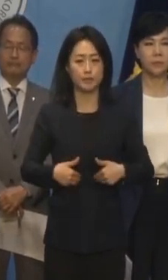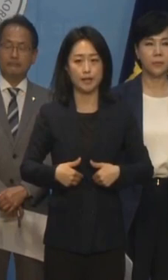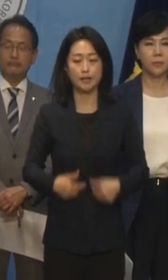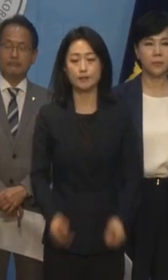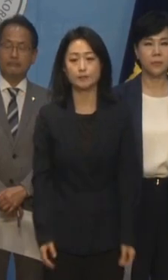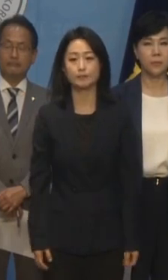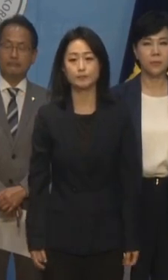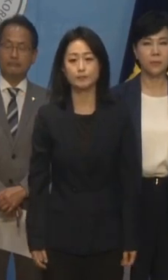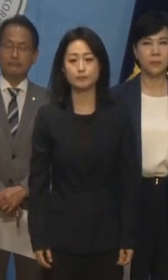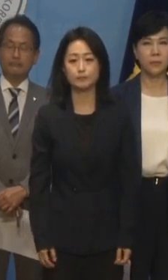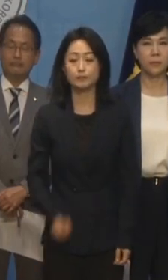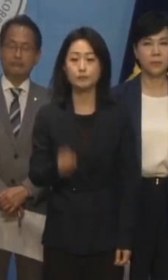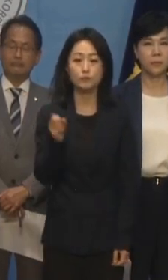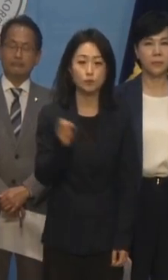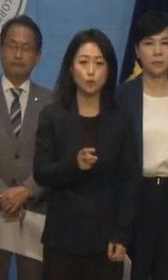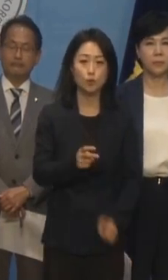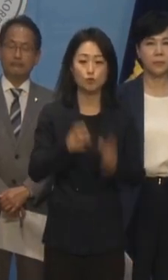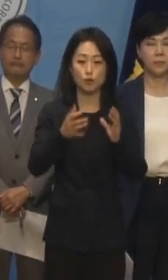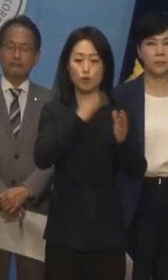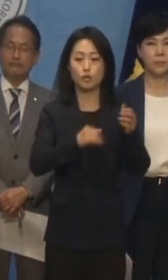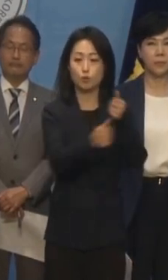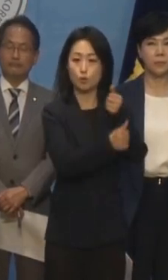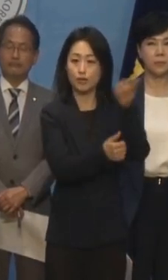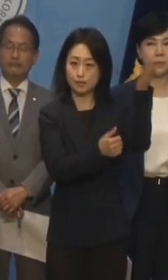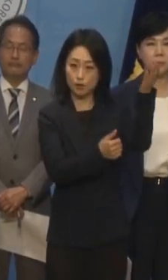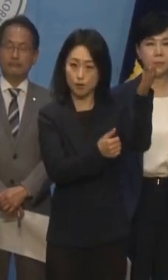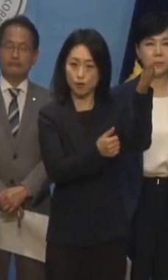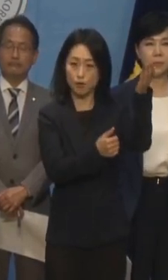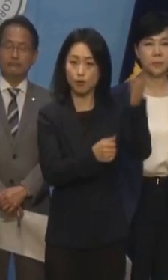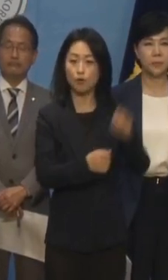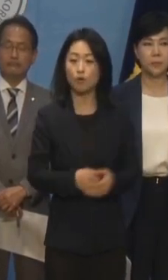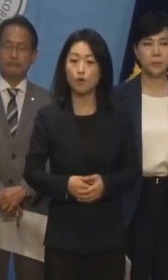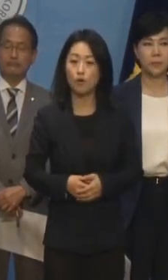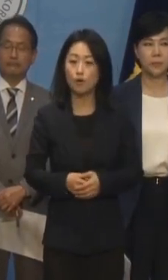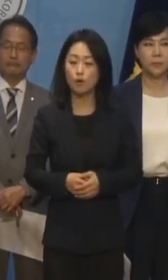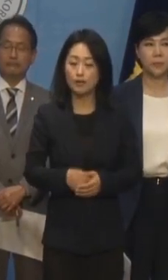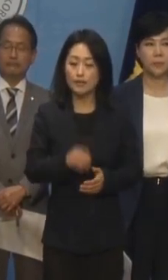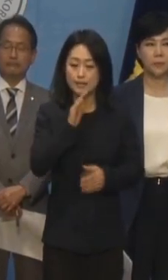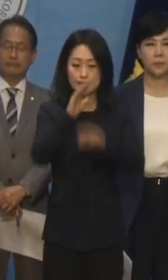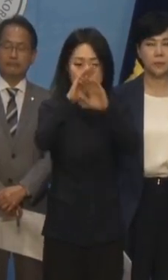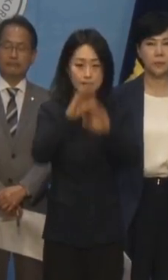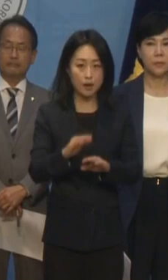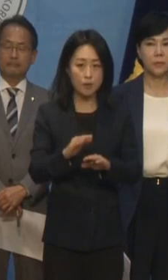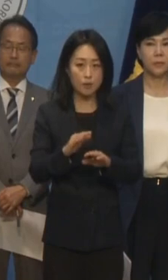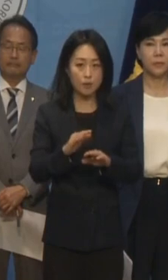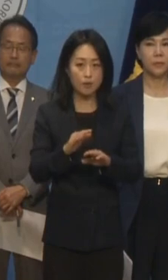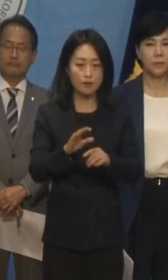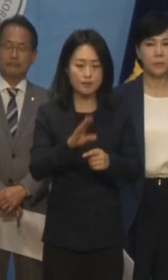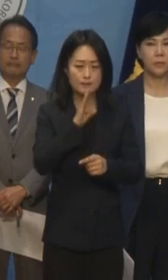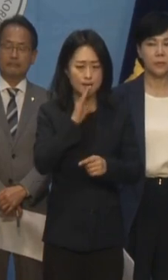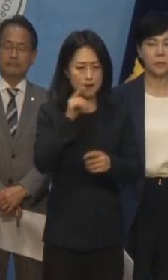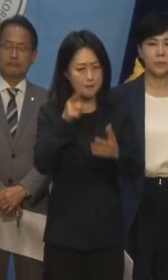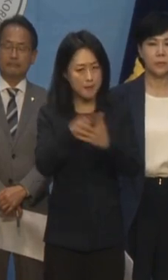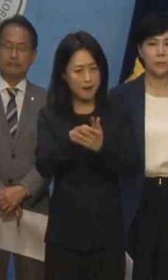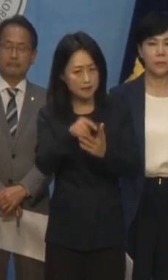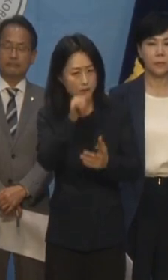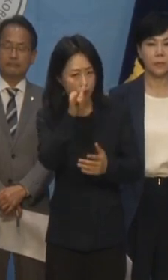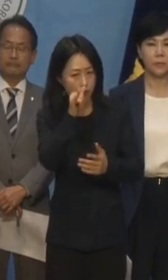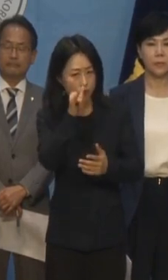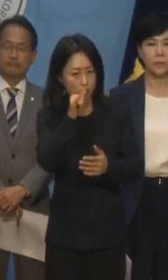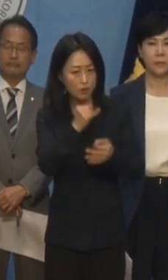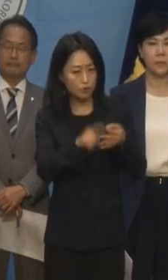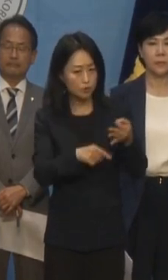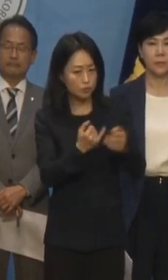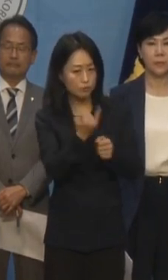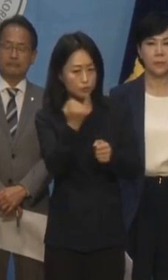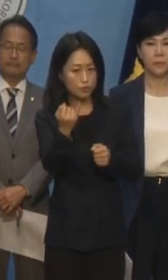했습니다. 또한 권익위가 이번 사건의 본질을 제대로 이해했다면 대통령 부인이 금품